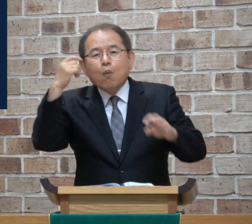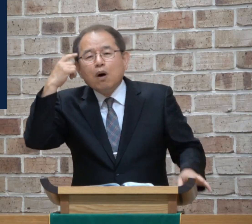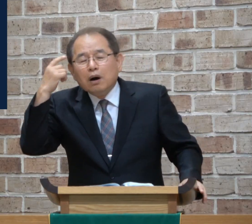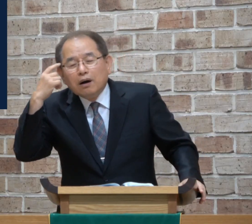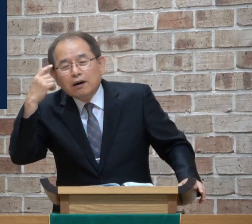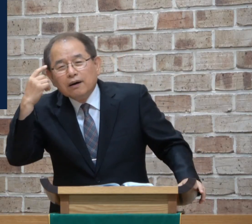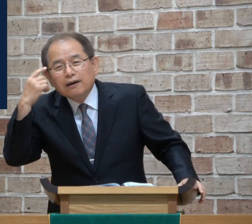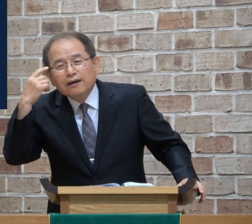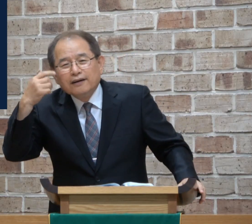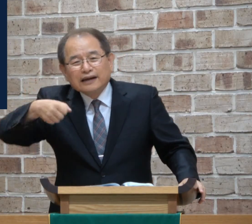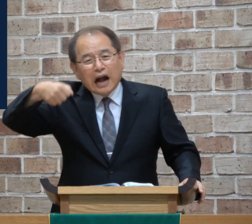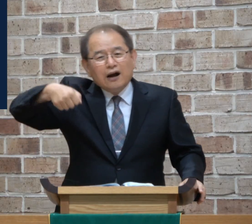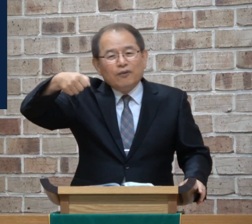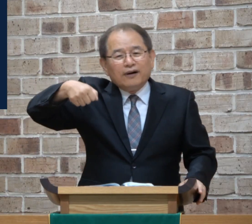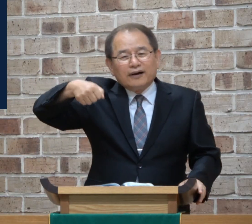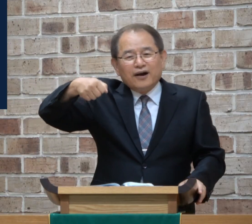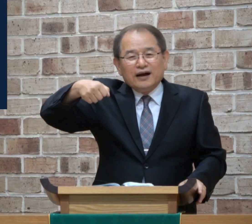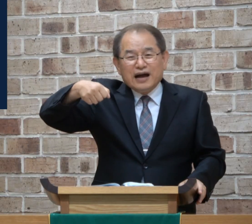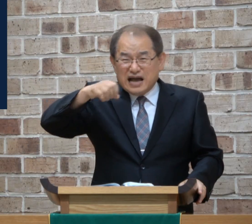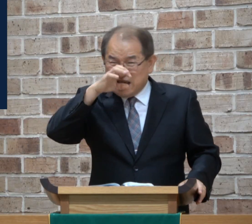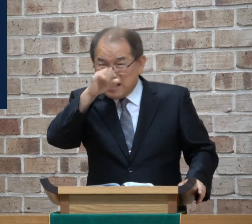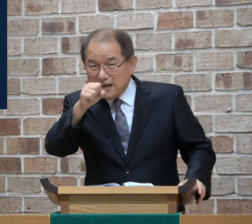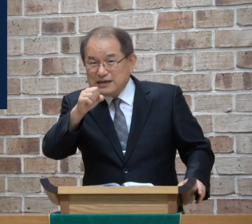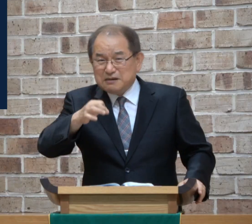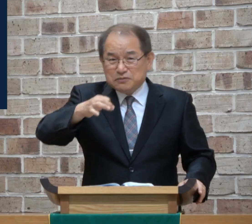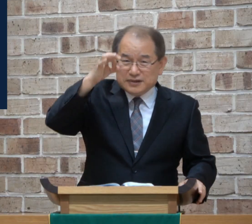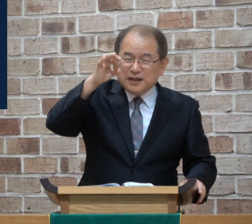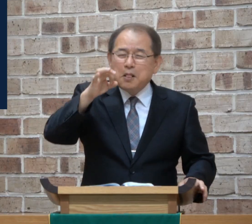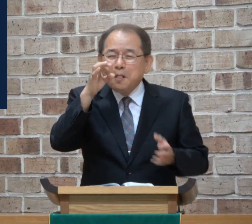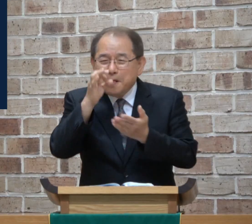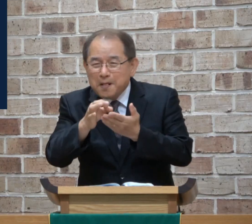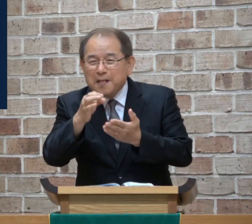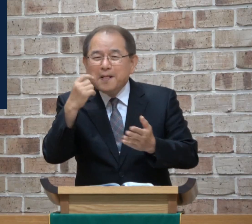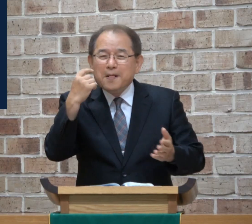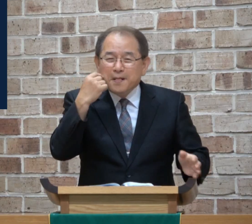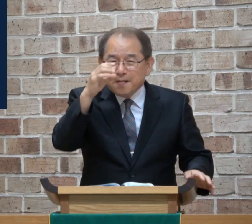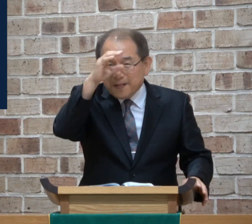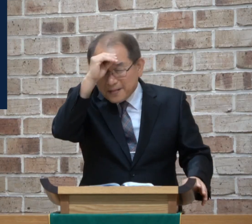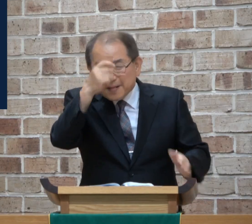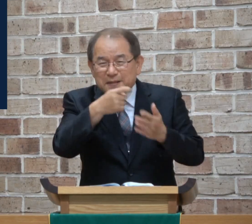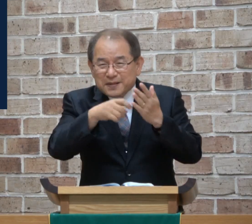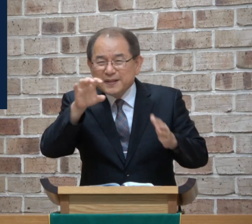가짜처럼 진짜처럼 만들어낸 짝퉁을 찾는 이유가 무엇일까요? 가방이라든지